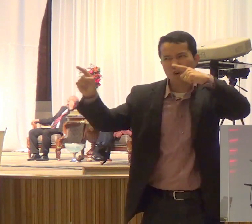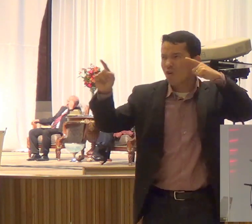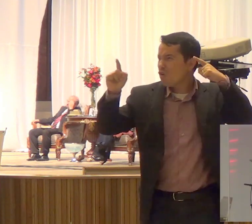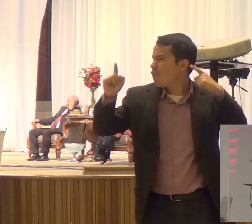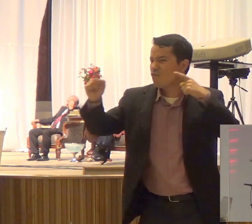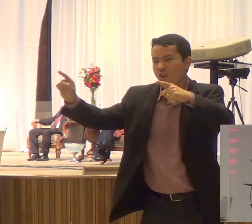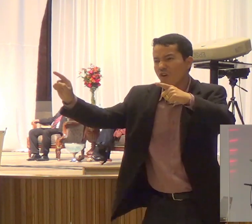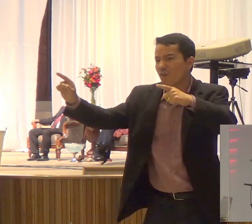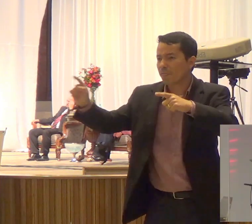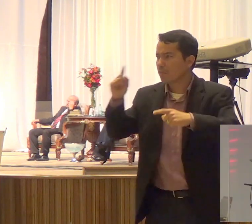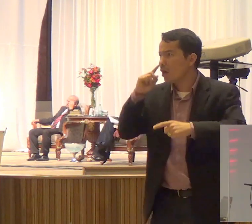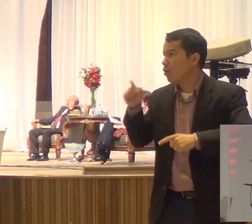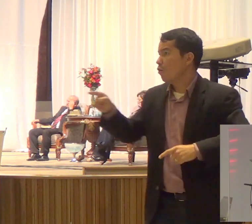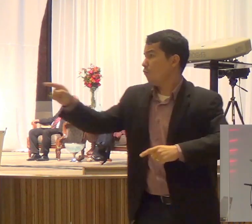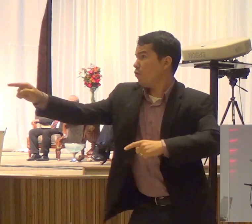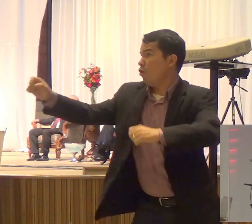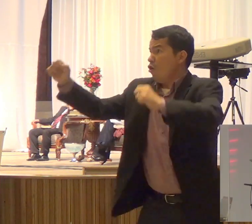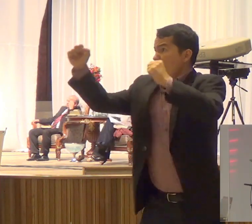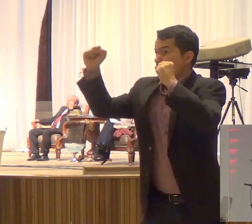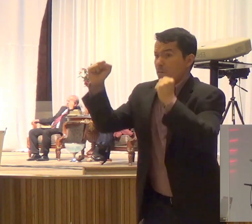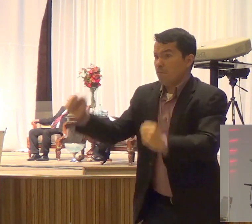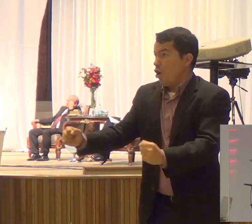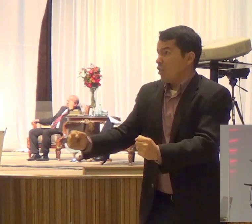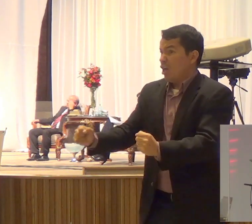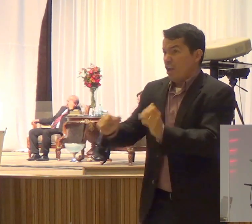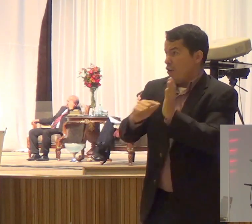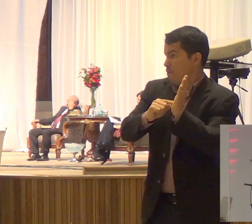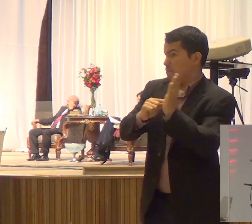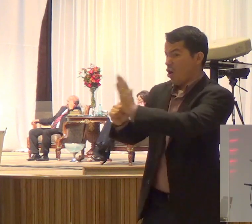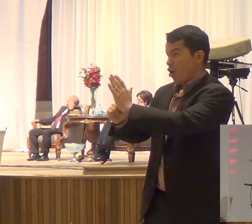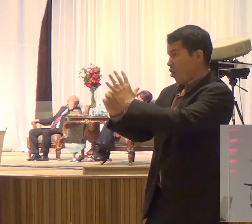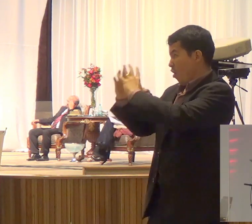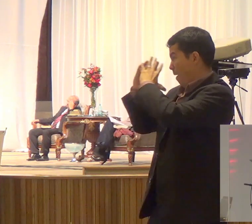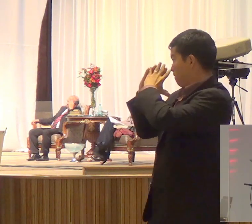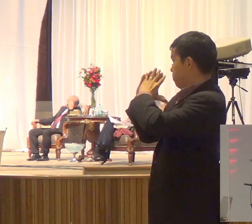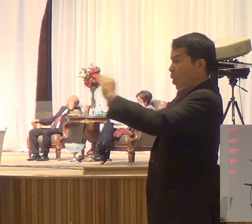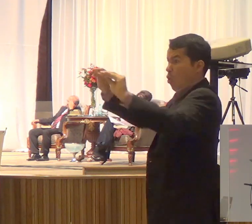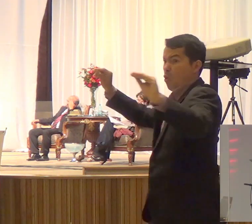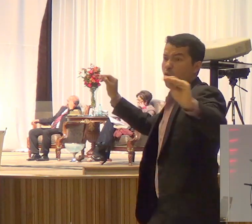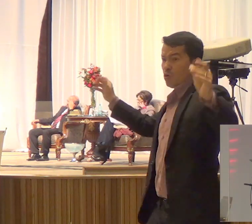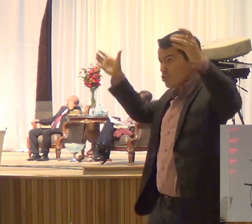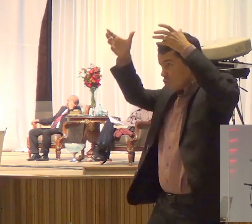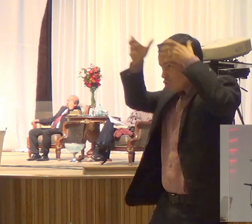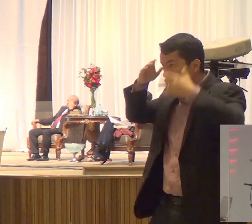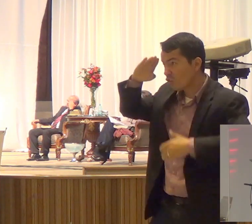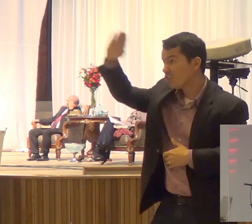usa o teu poder de filho de Deus e acaba com essa história agora.